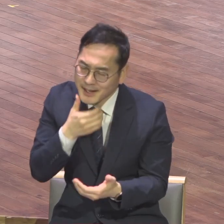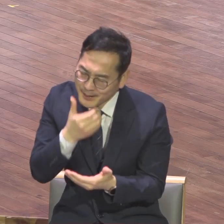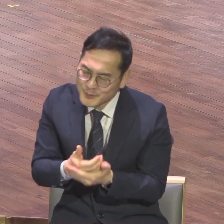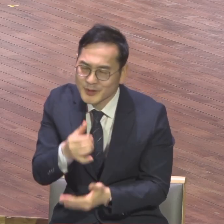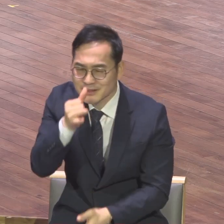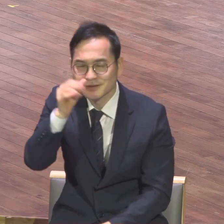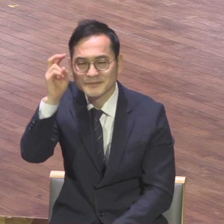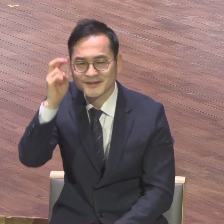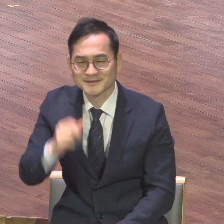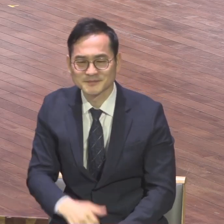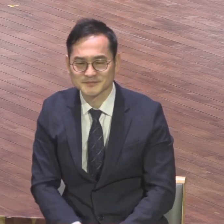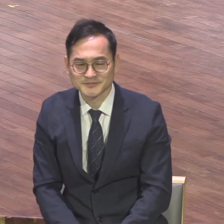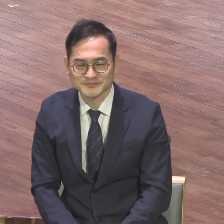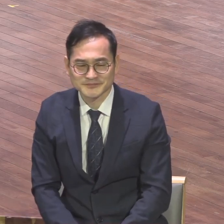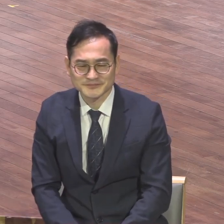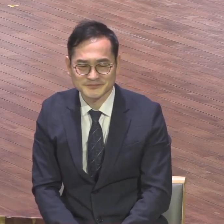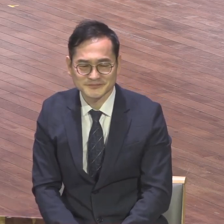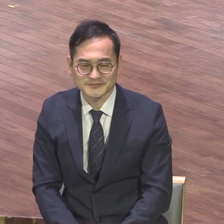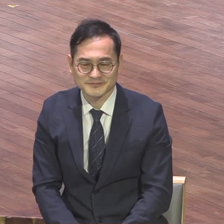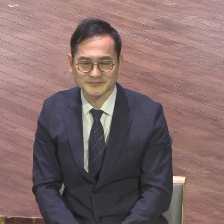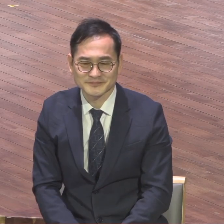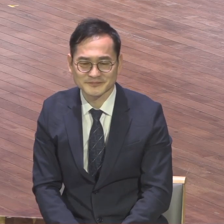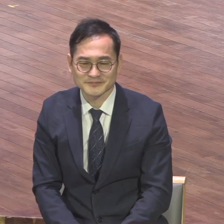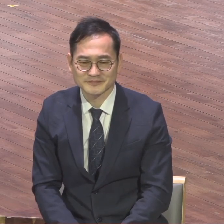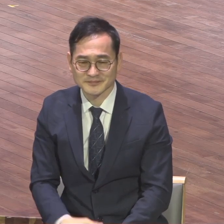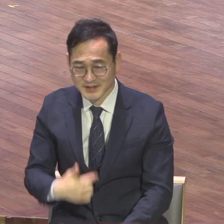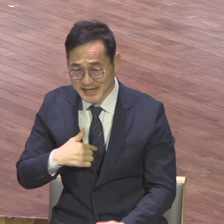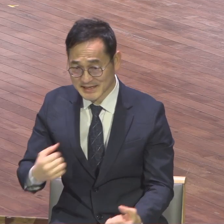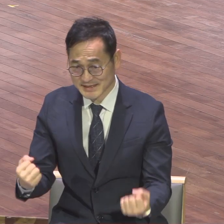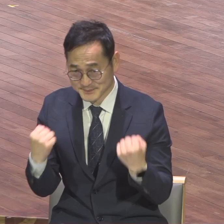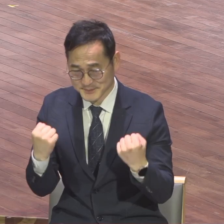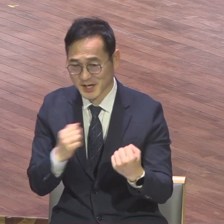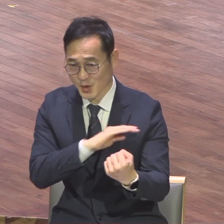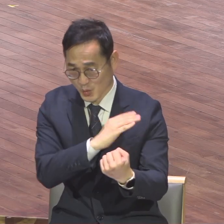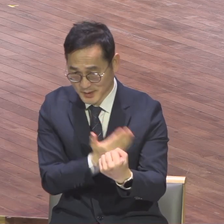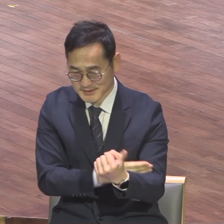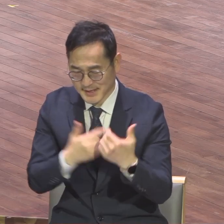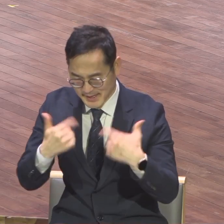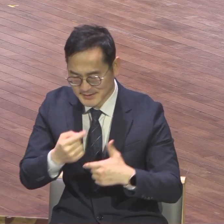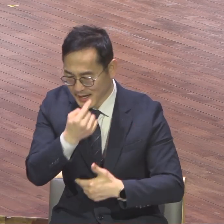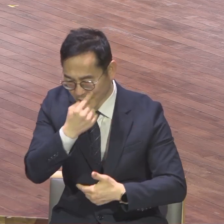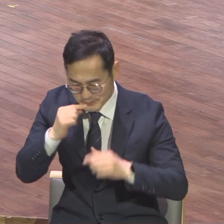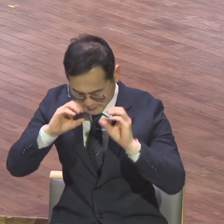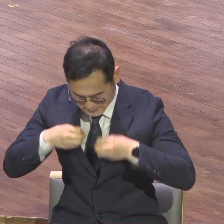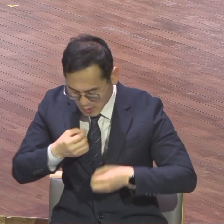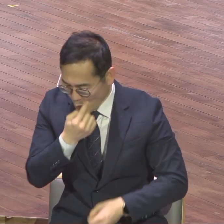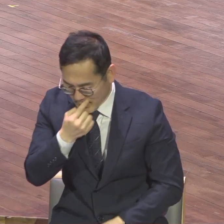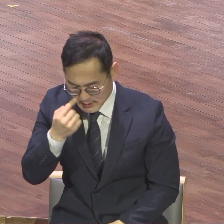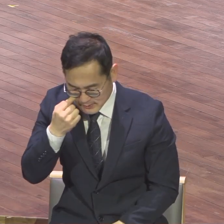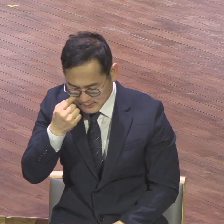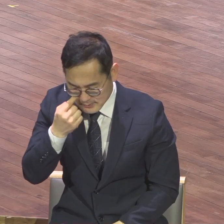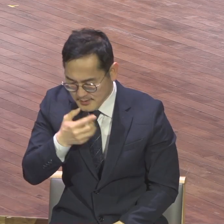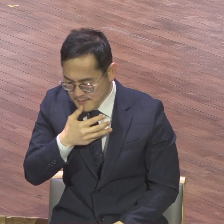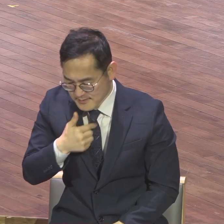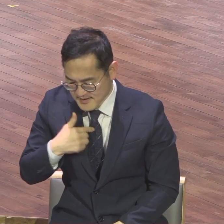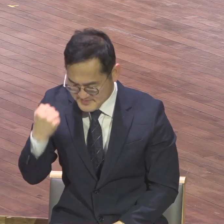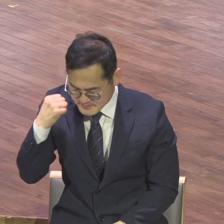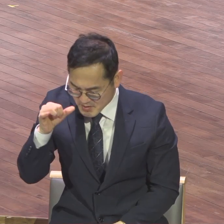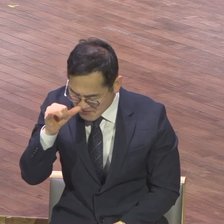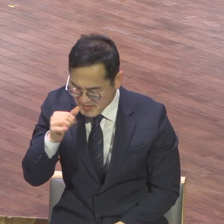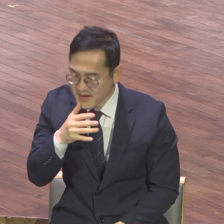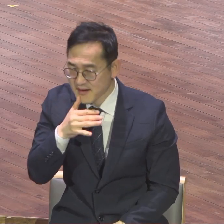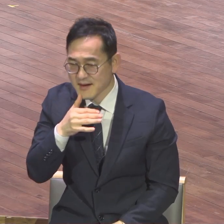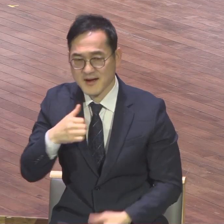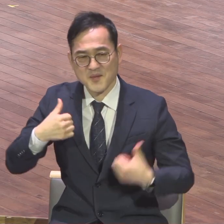압니다. 나의 신문과 군세를 날마다 확인하면서 포기하지 말고 좌절하지